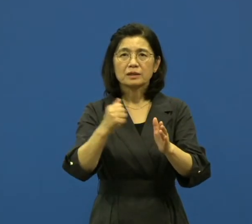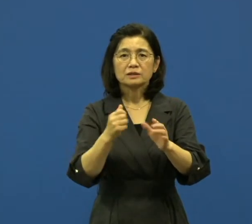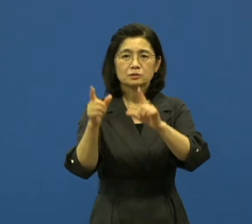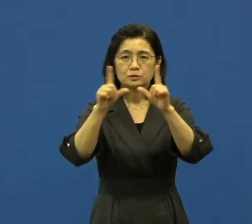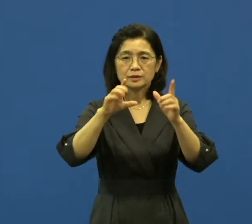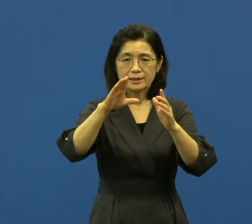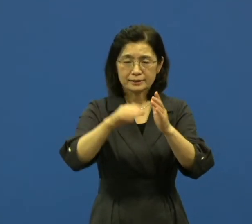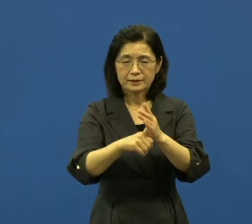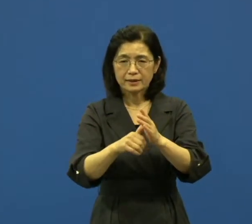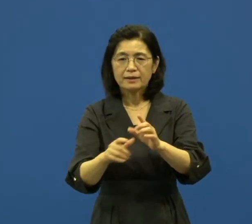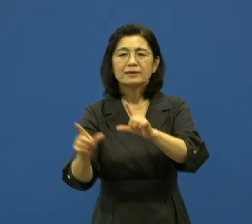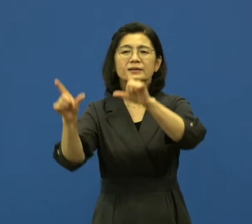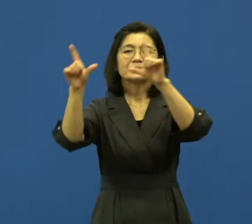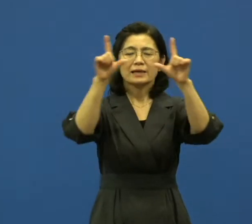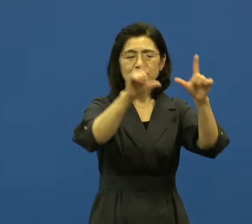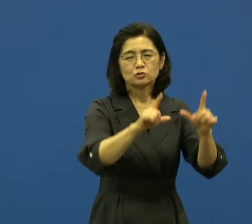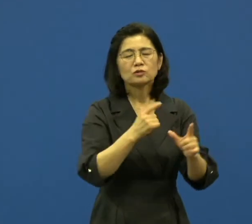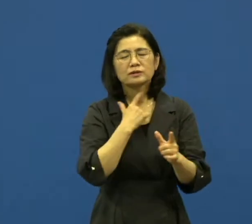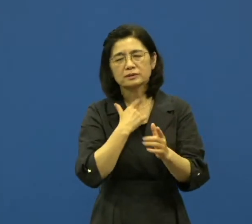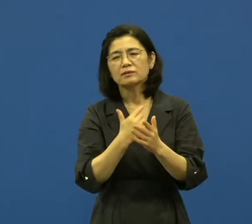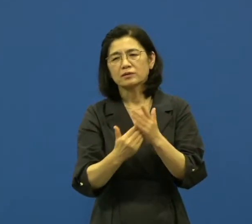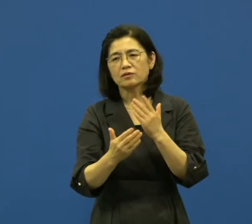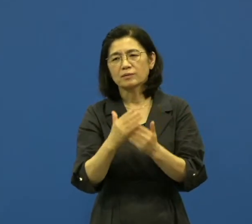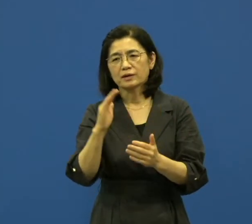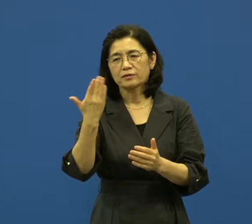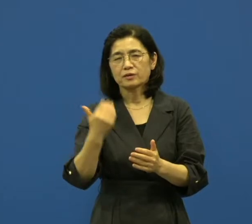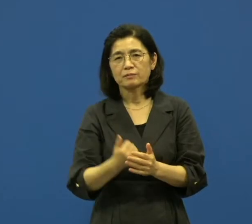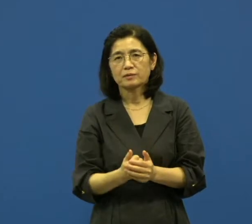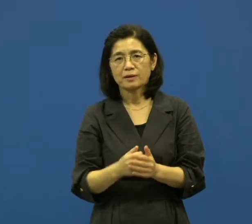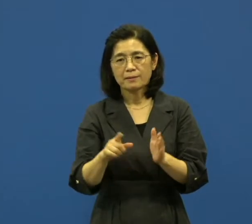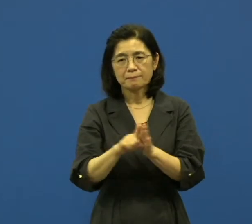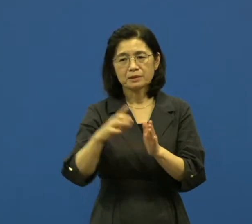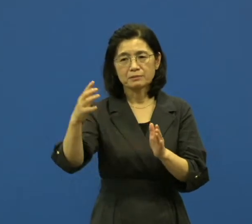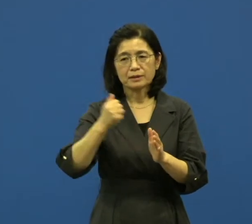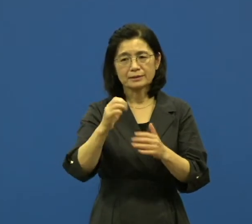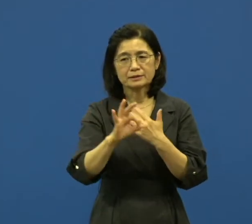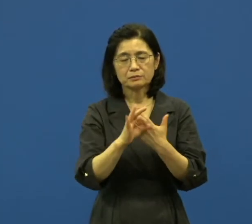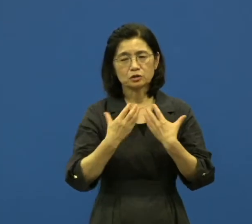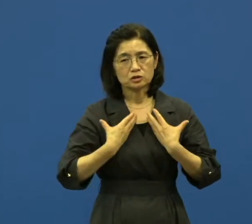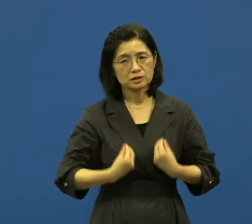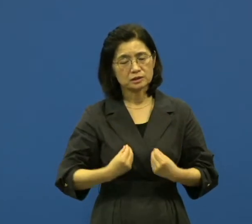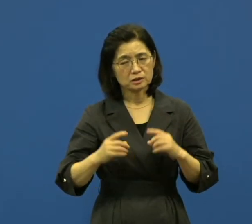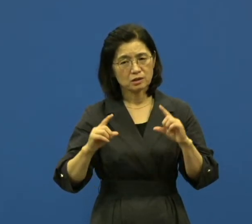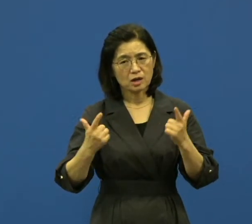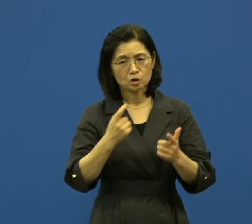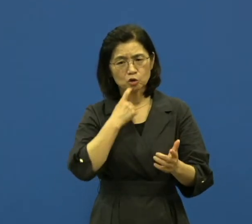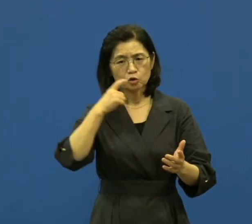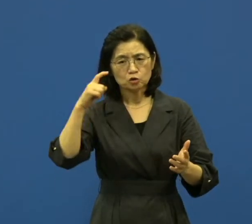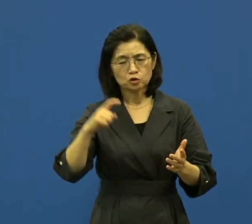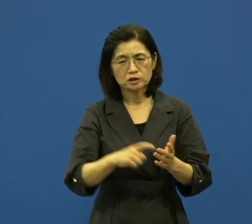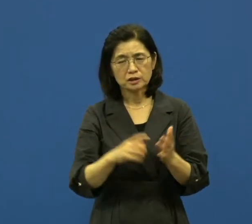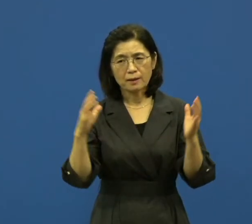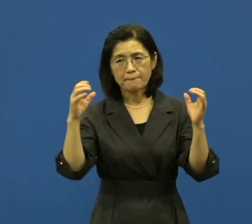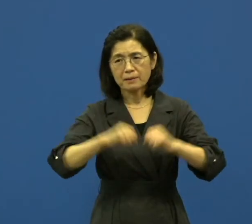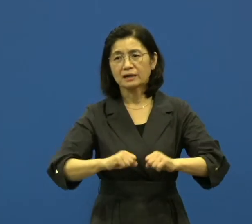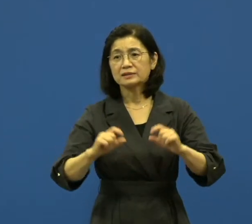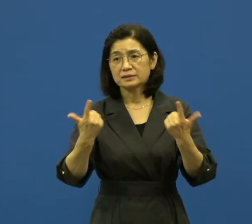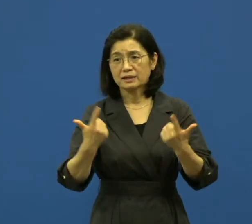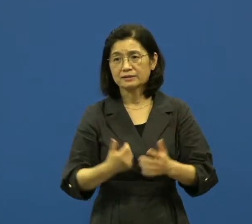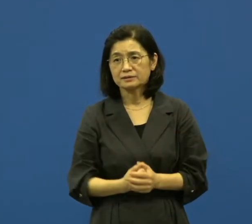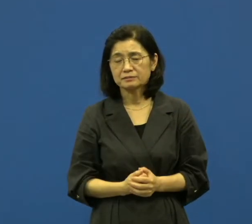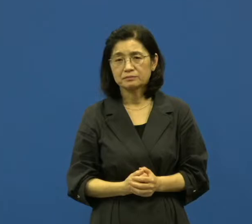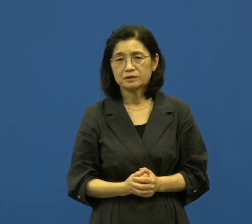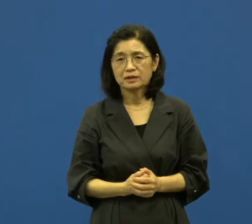경험할 수 있기를 바랍니다. 여러분, 이 믿음을 가지고 있으면 쉽게 좌절하거나 무너지지 않습니다. 여러분, 세상의